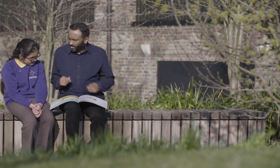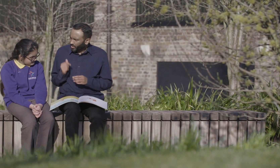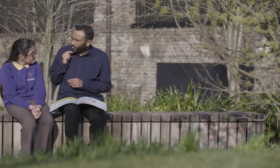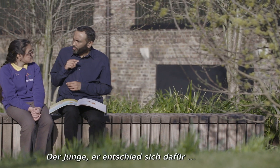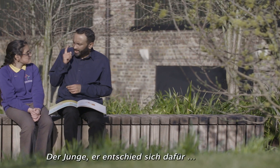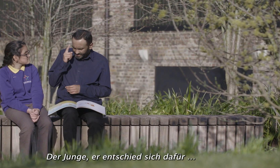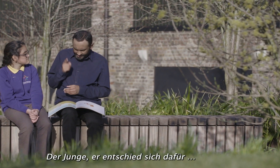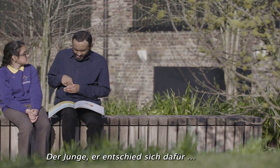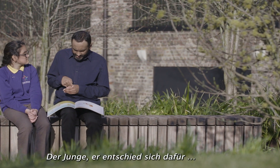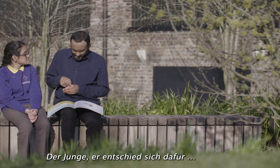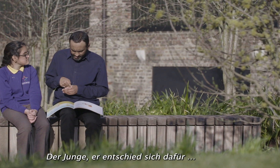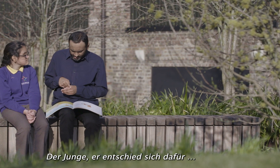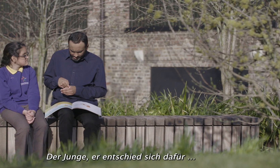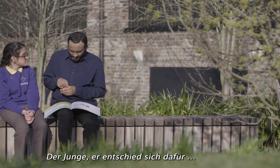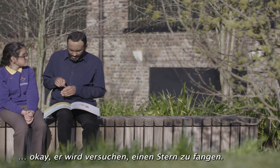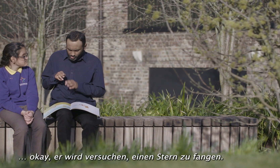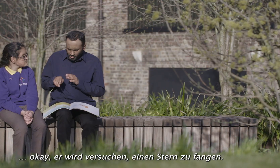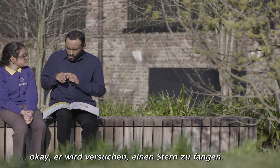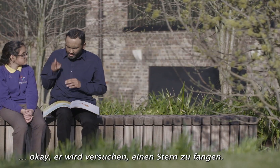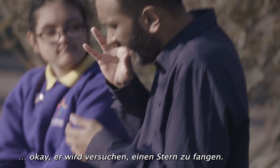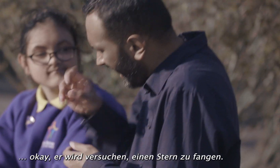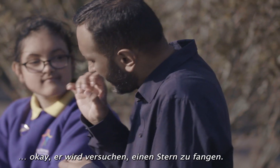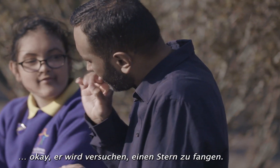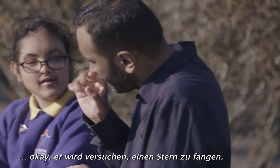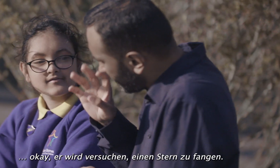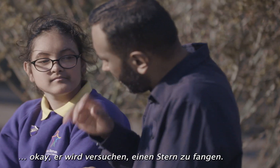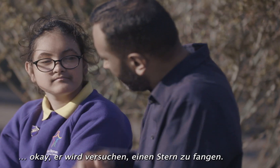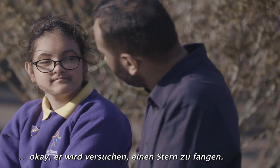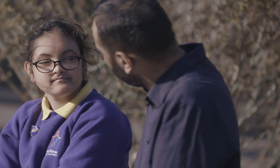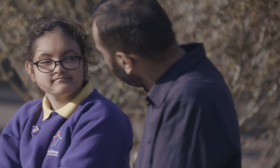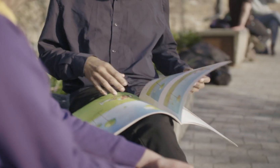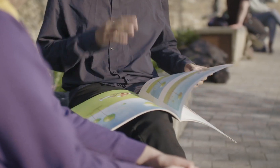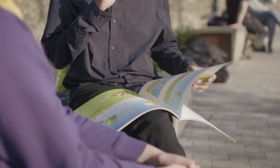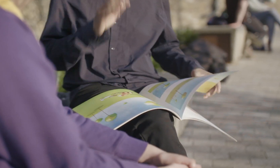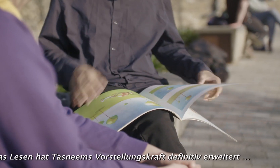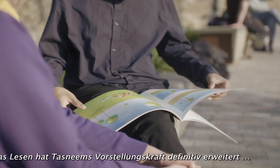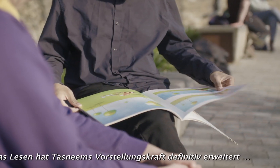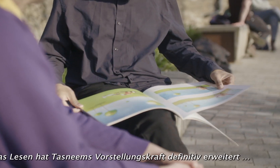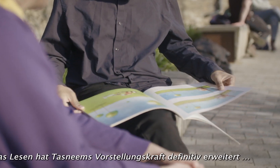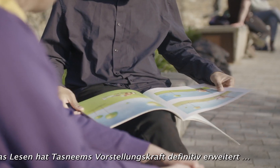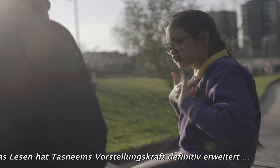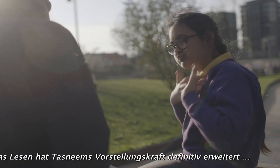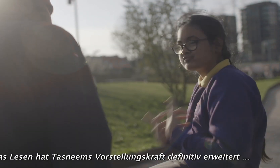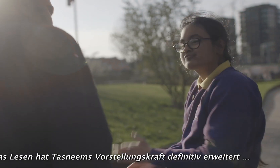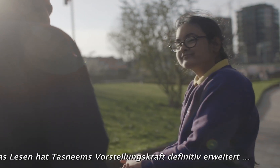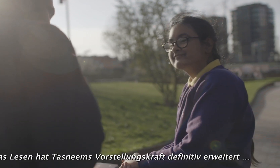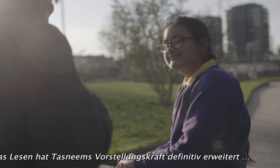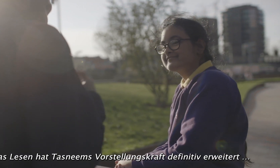The boy, he decided, okay, he's going to try to catch a star. Reading has definitely enlarged Tasneem's